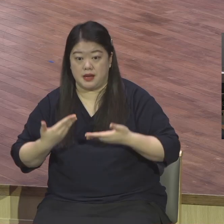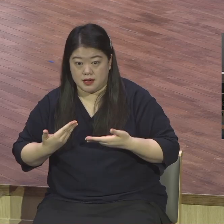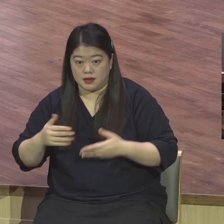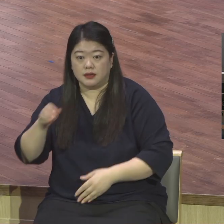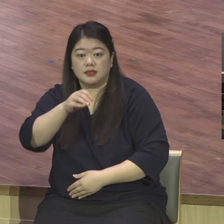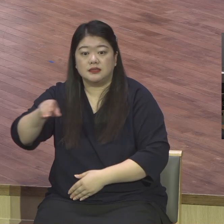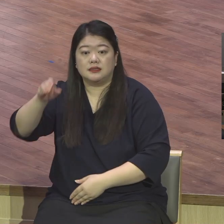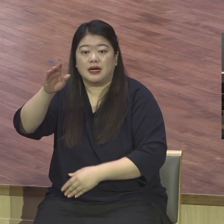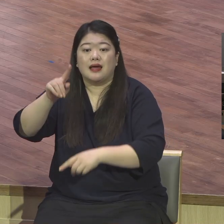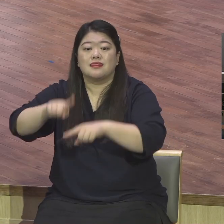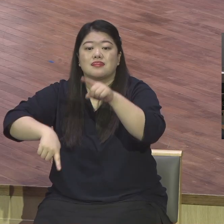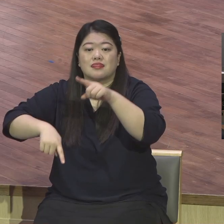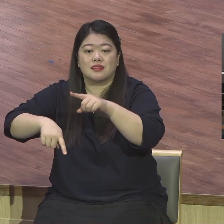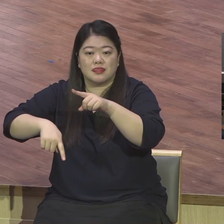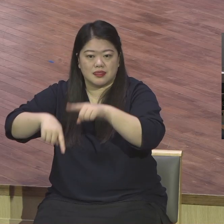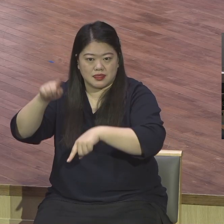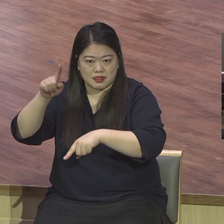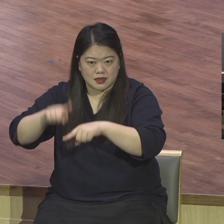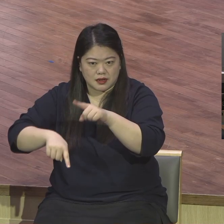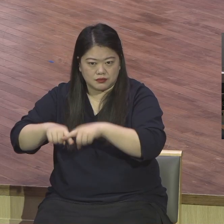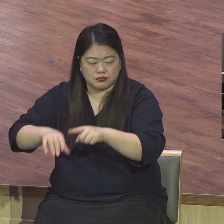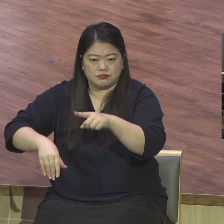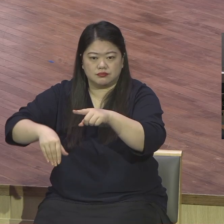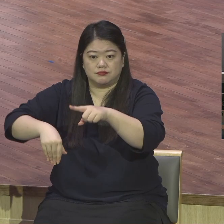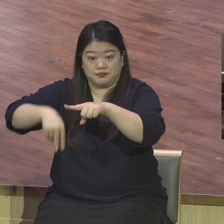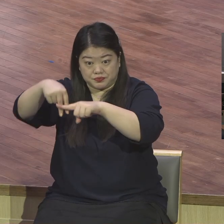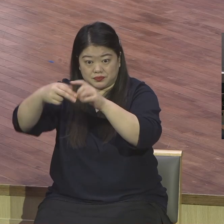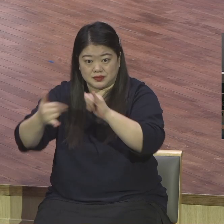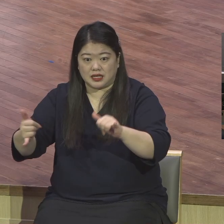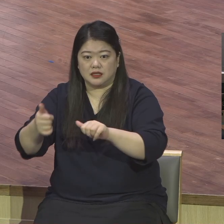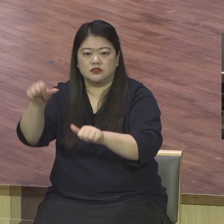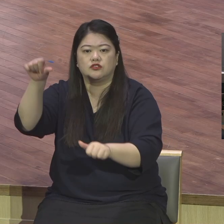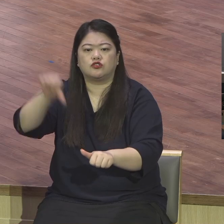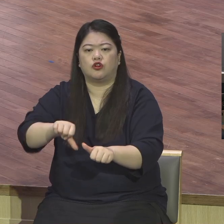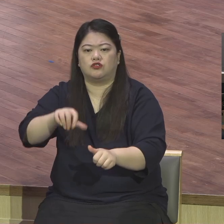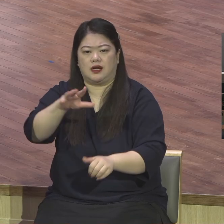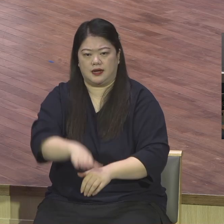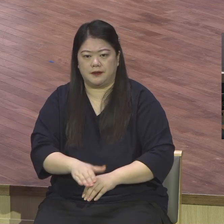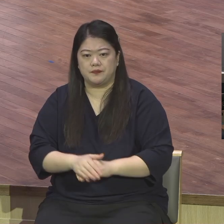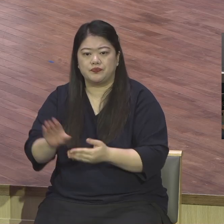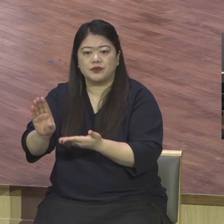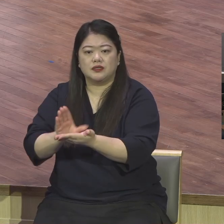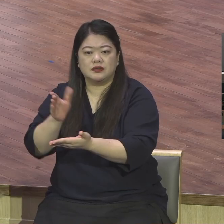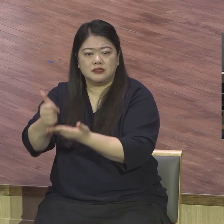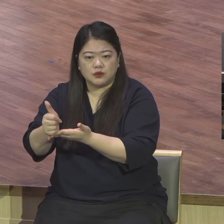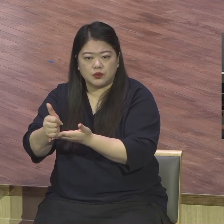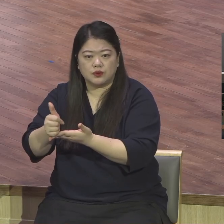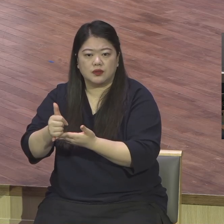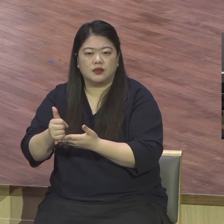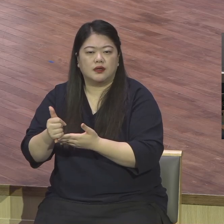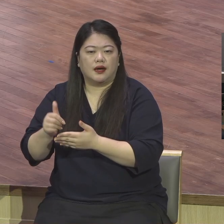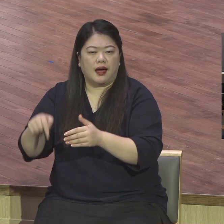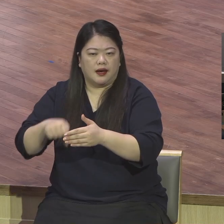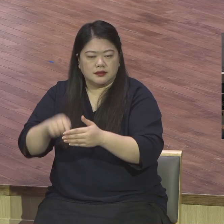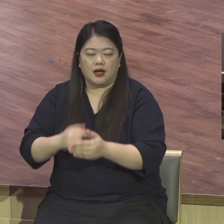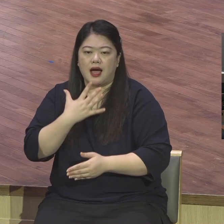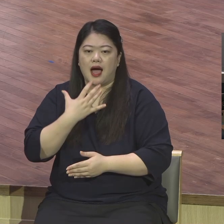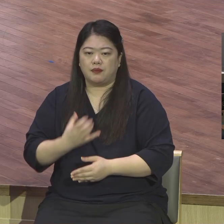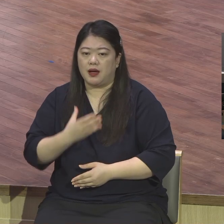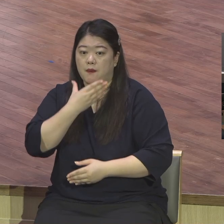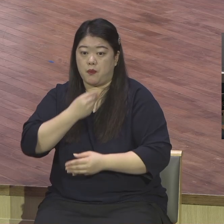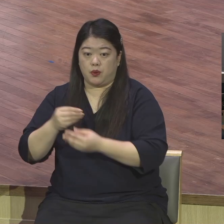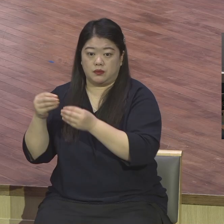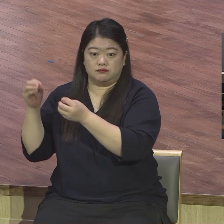달린 자마다 저주 아래 있는 자라 하였음이라. 이는 그리스도 예수 안에서 아브라함의 복이 이방인에게 미치게 하고 또